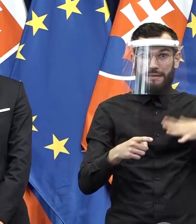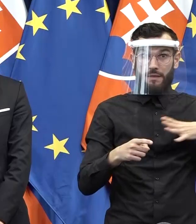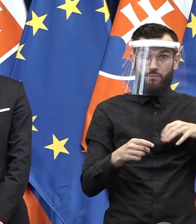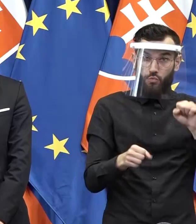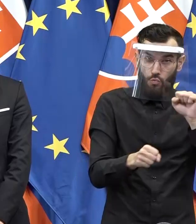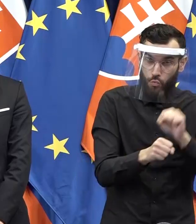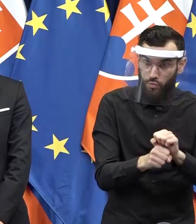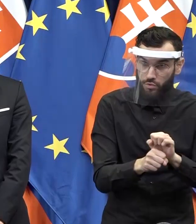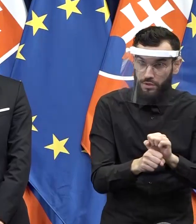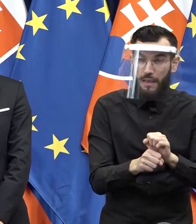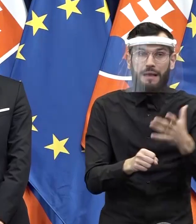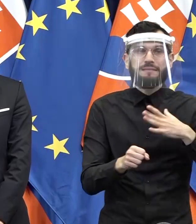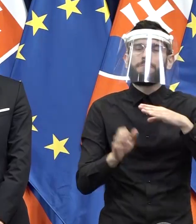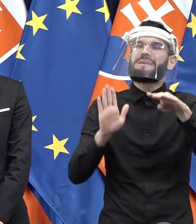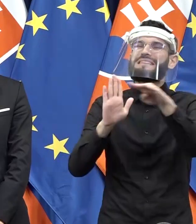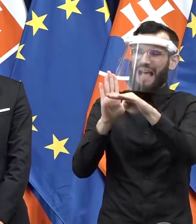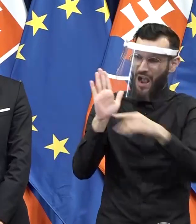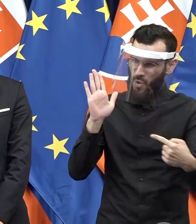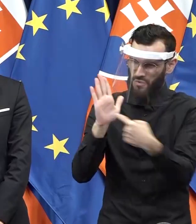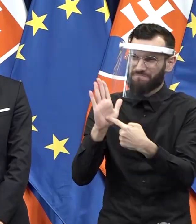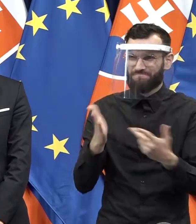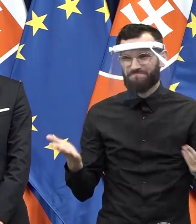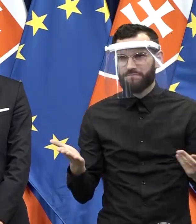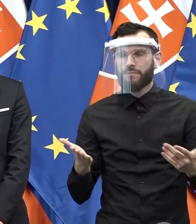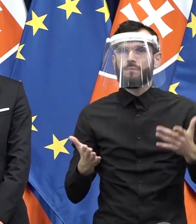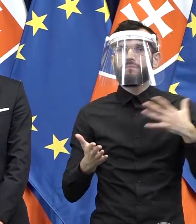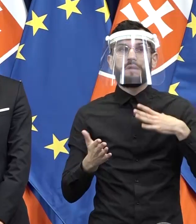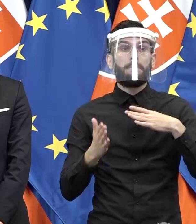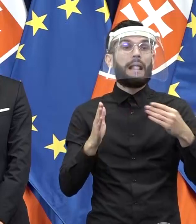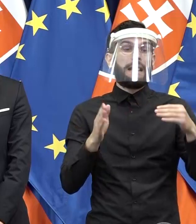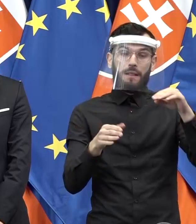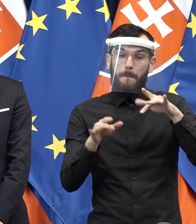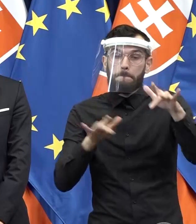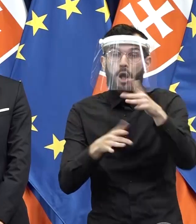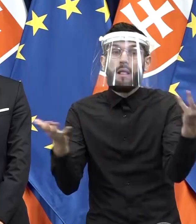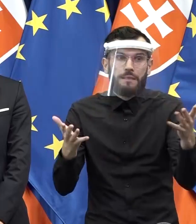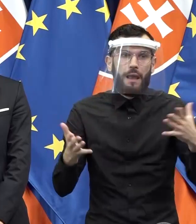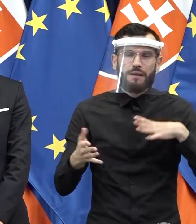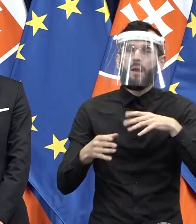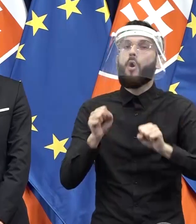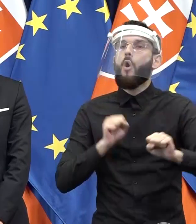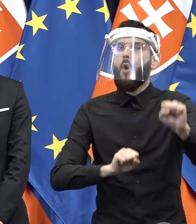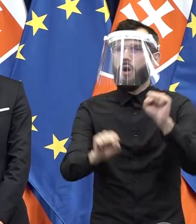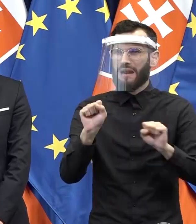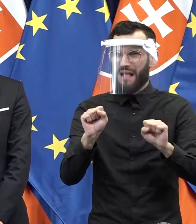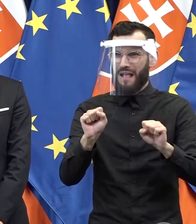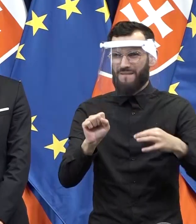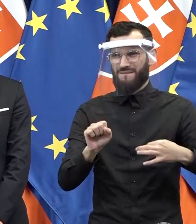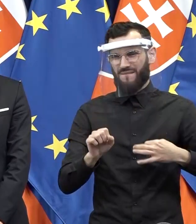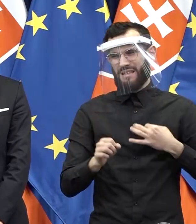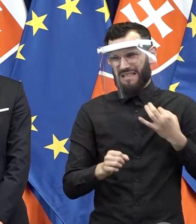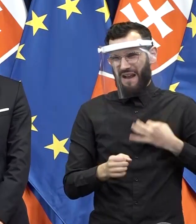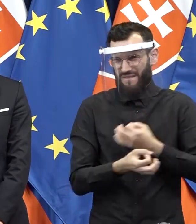tomu spravili zákonnú formu a priestor, aby sme tieto dáta mohli využívať v záujme ochrany verejného zdravia,